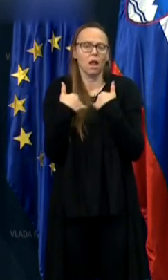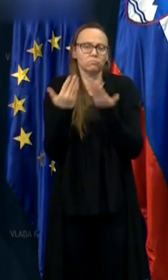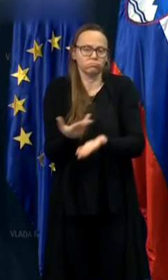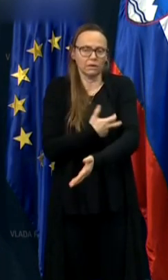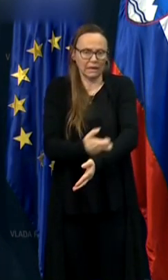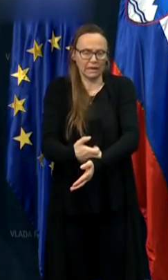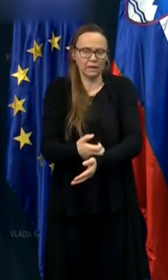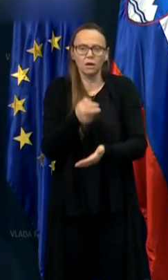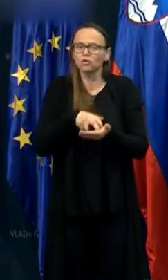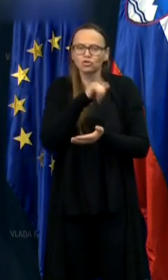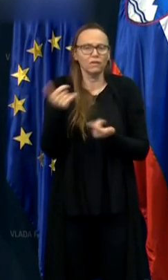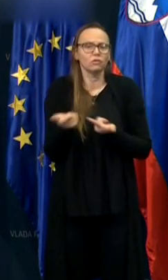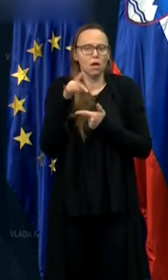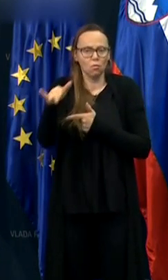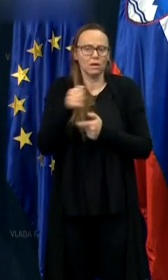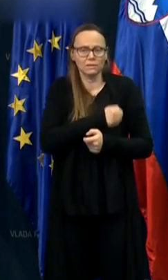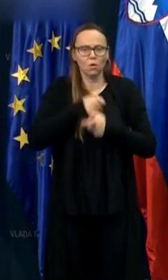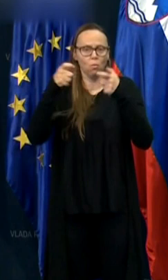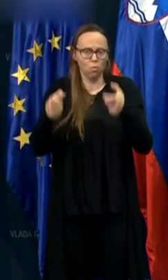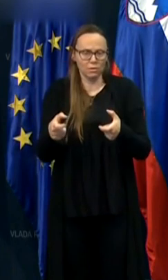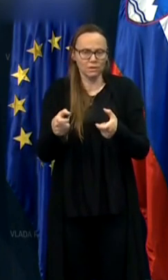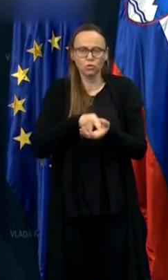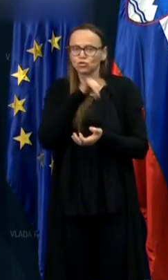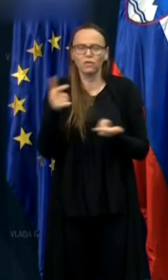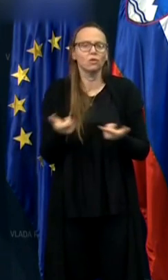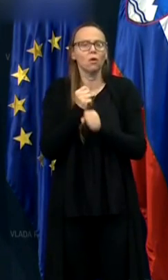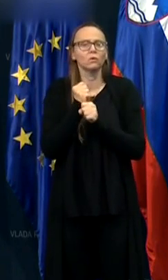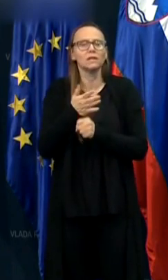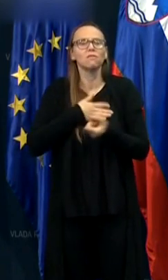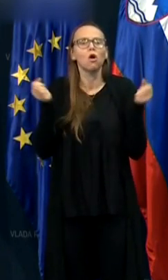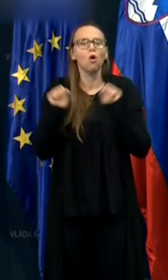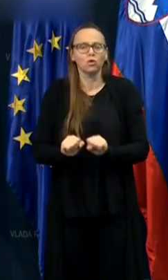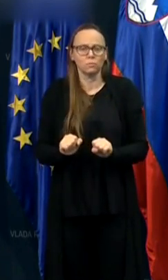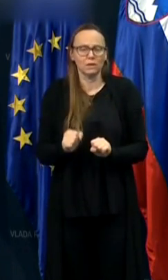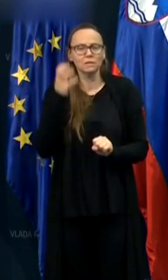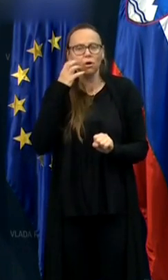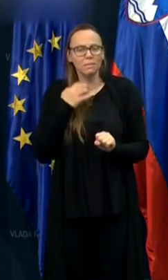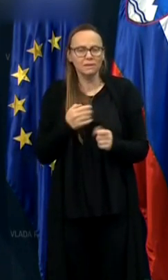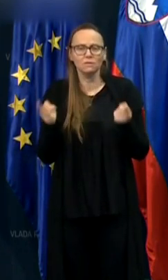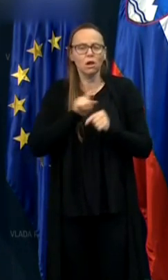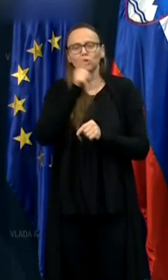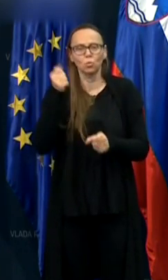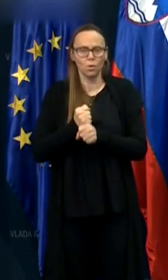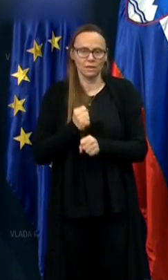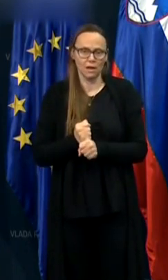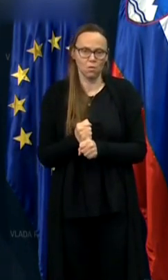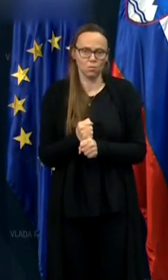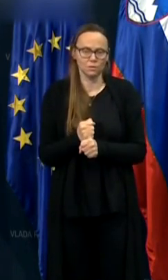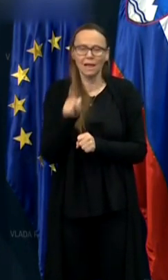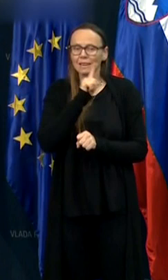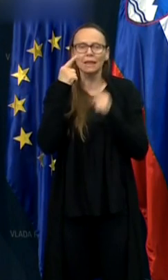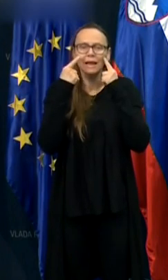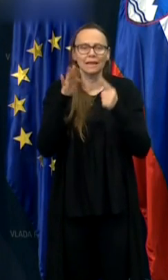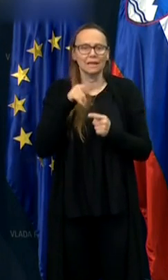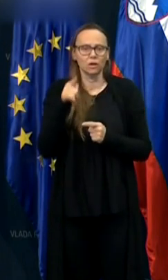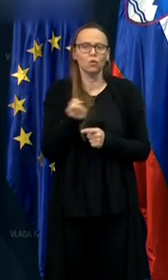še zmeraj greste lahko v bolnico, še zmeraj lahko počnete svojo gospodarsko, kmetijsko ali katerokoli drugo dejavnost, ne glede na